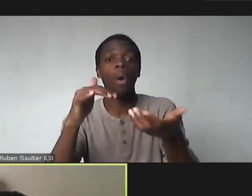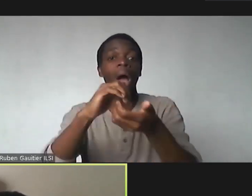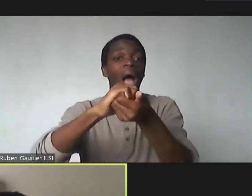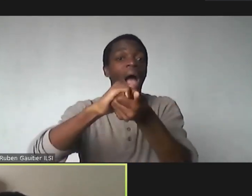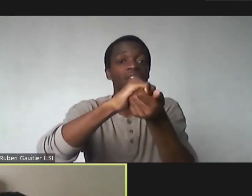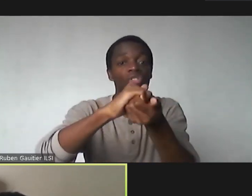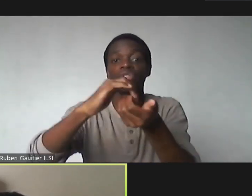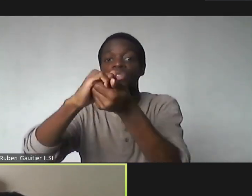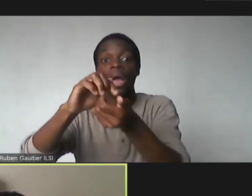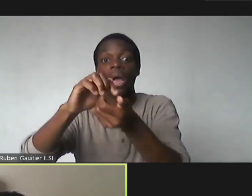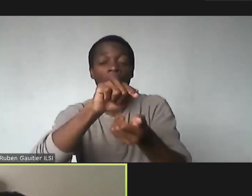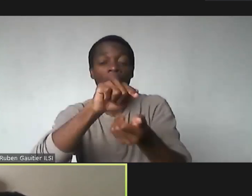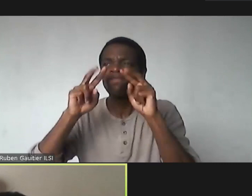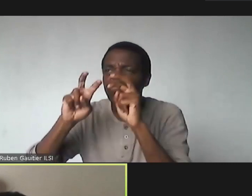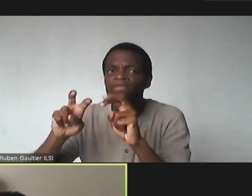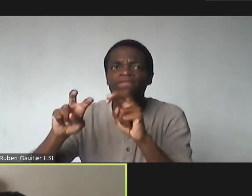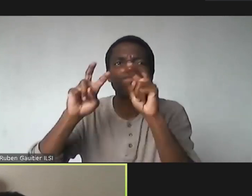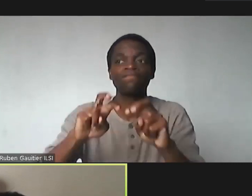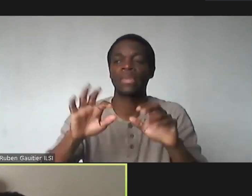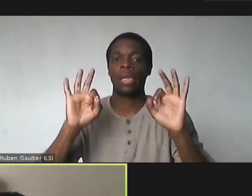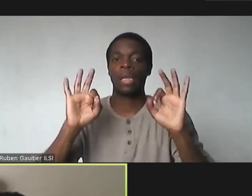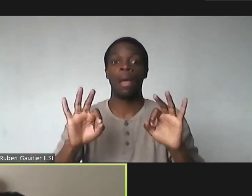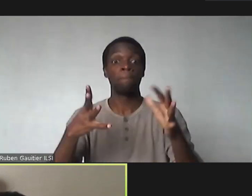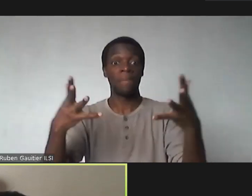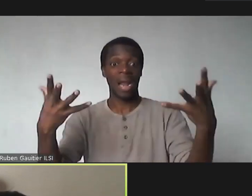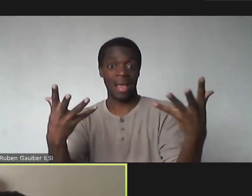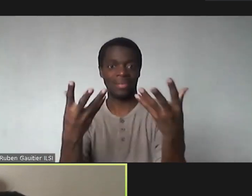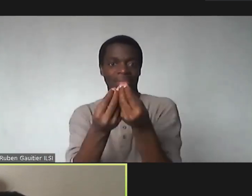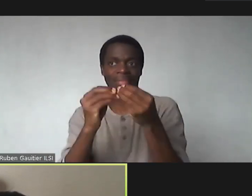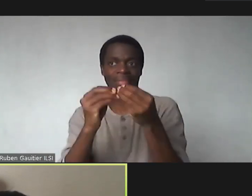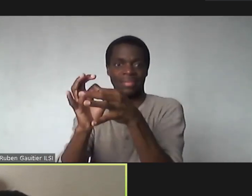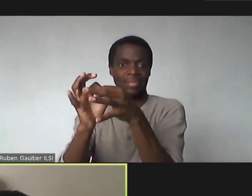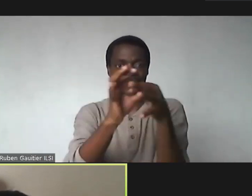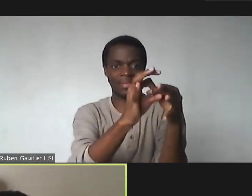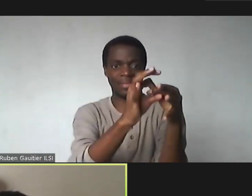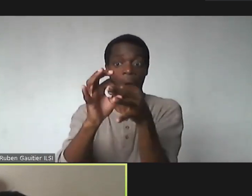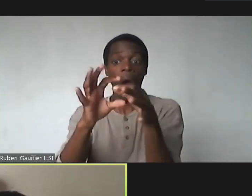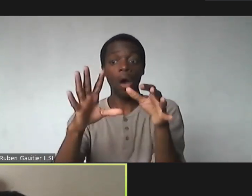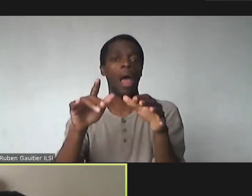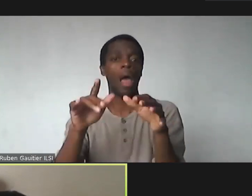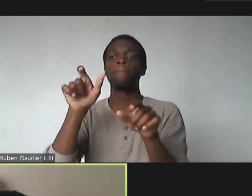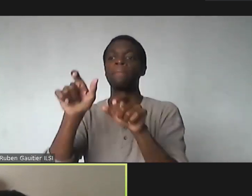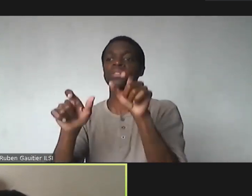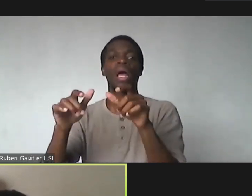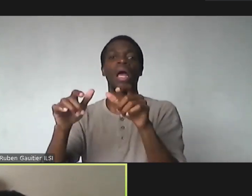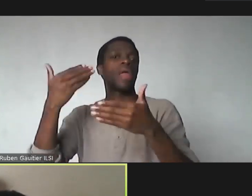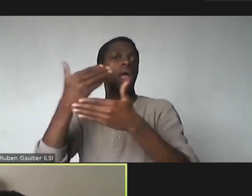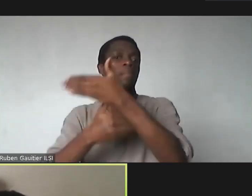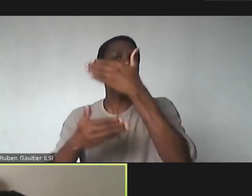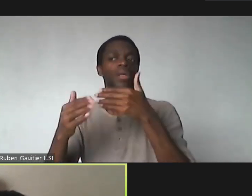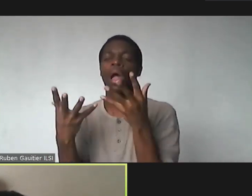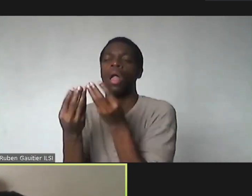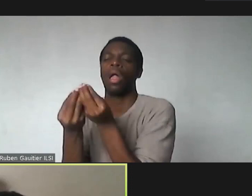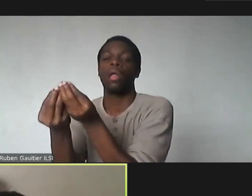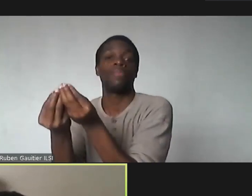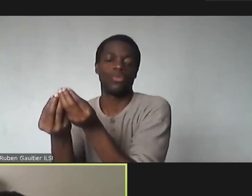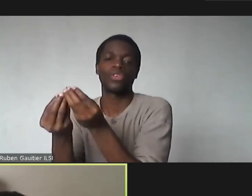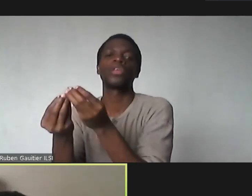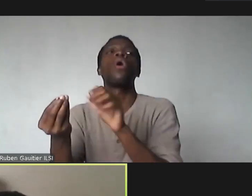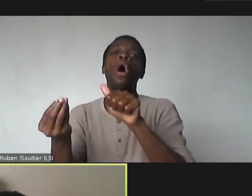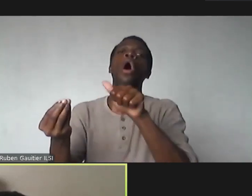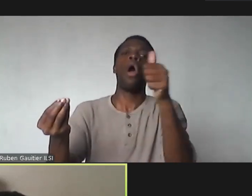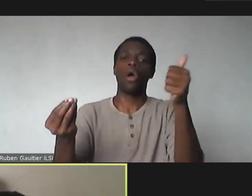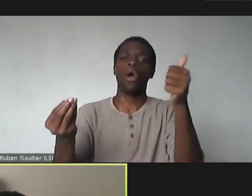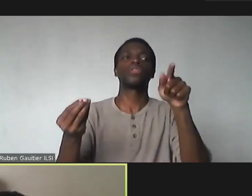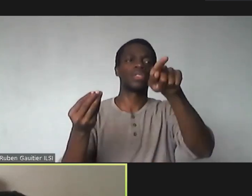de coaliciones, no necesariamente solamente con personas con discapacidad, ¿no? Creo que eso es muy importante y lo que también RIADIS puede ahí apoyar